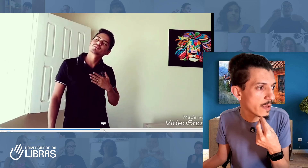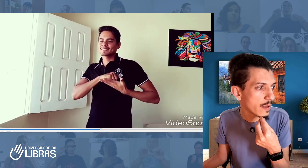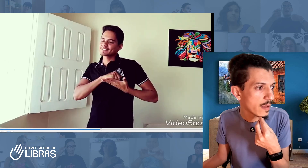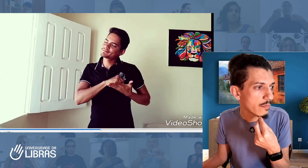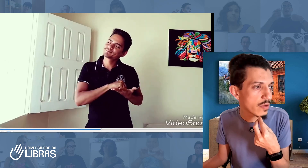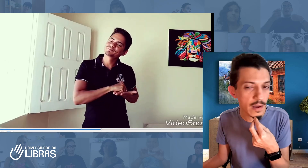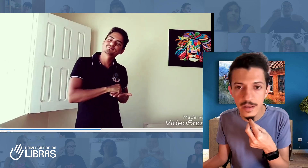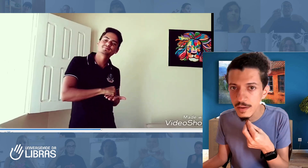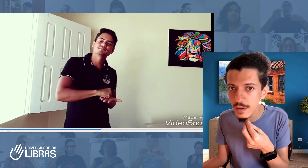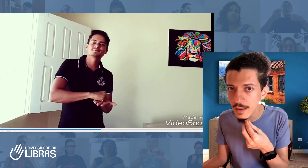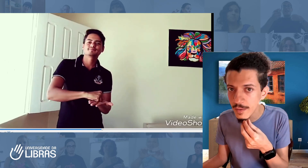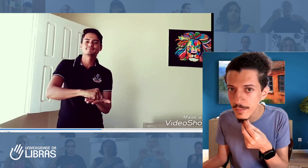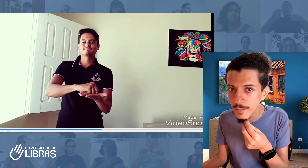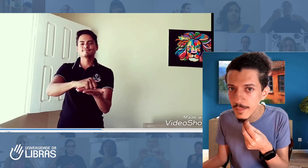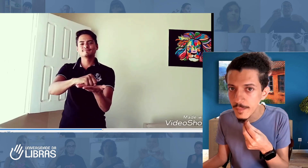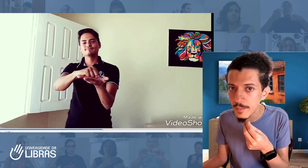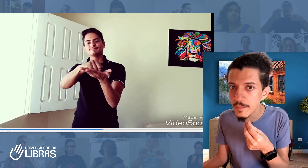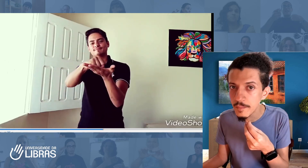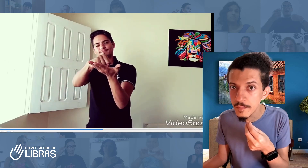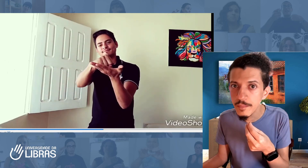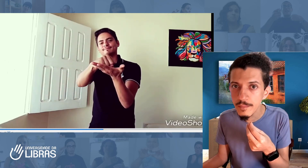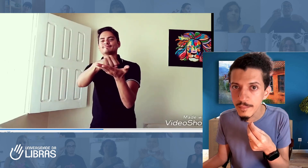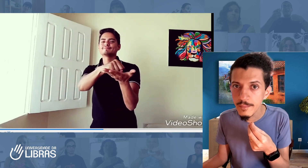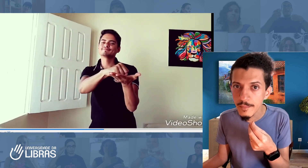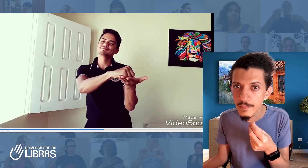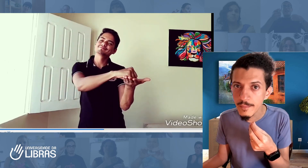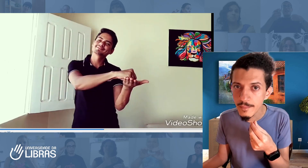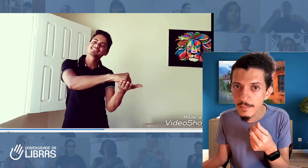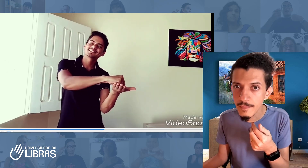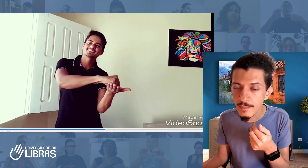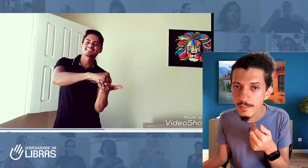Consegue? Vou pular aqui.